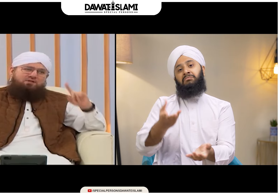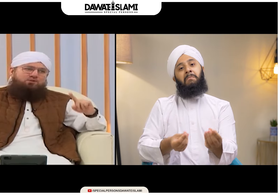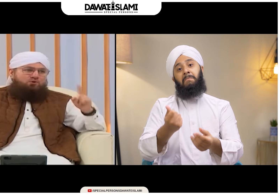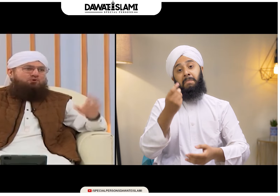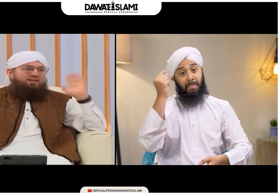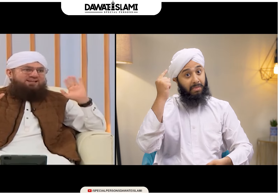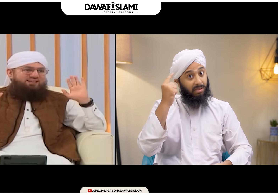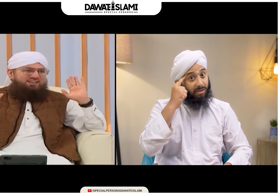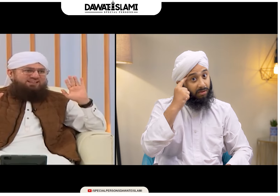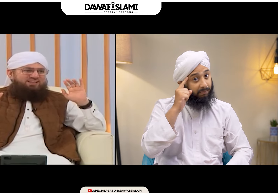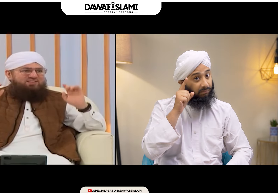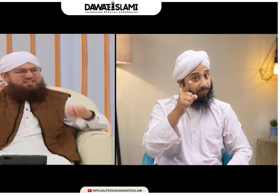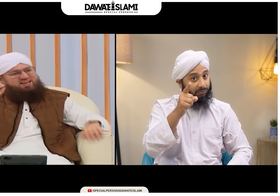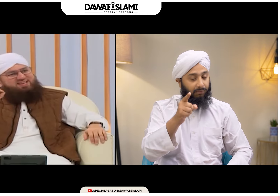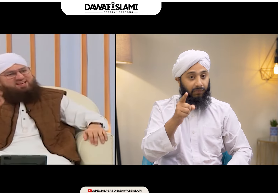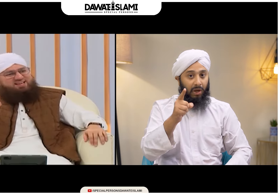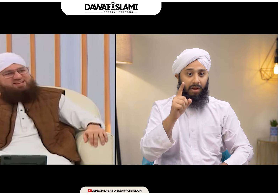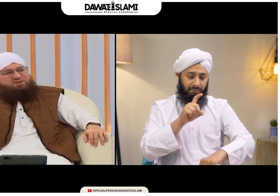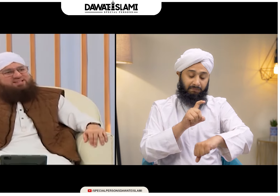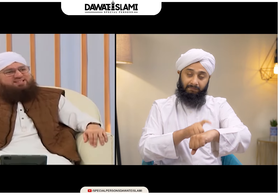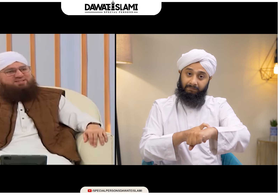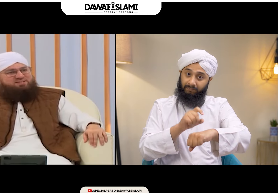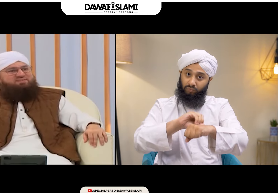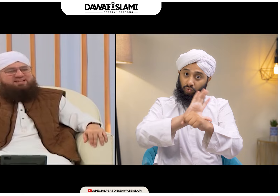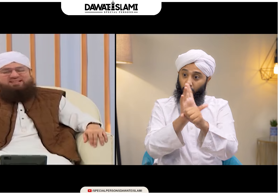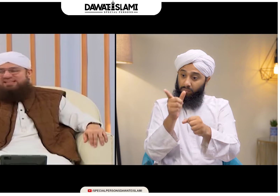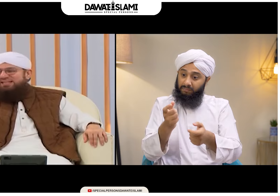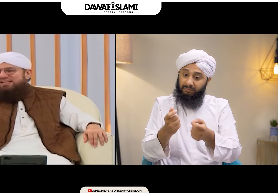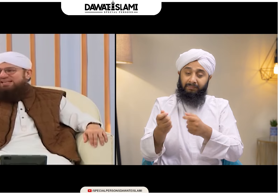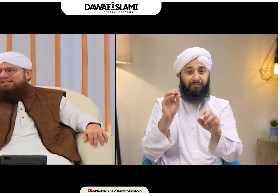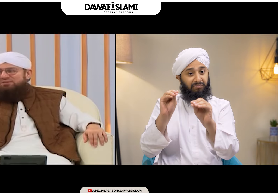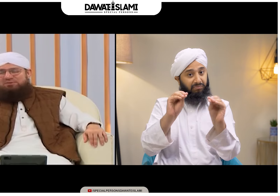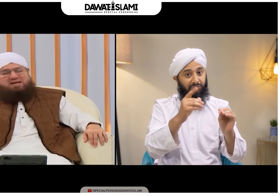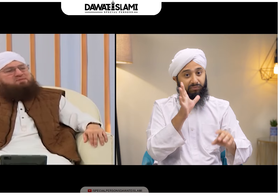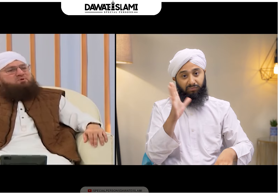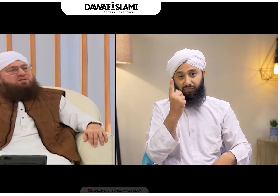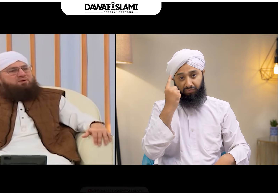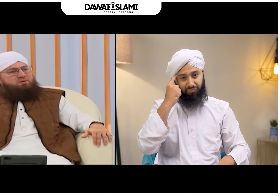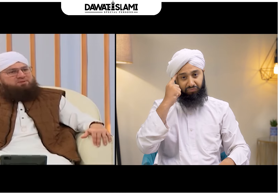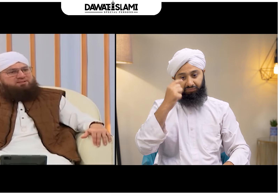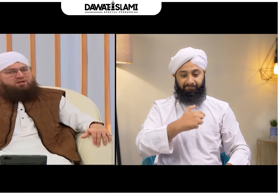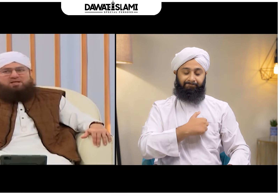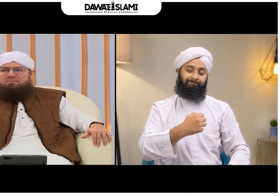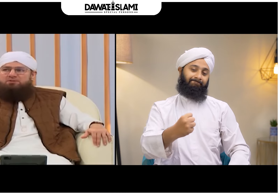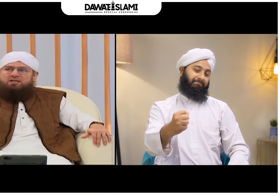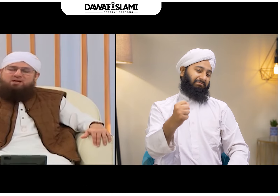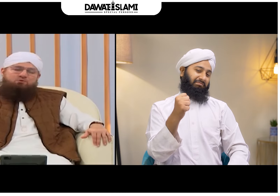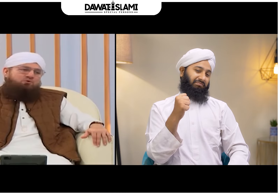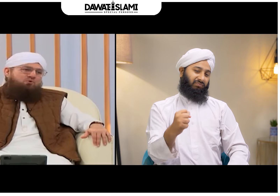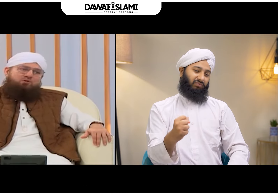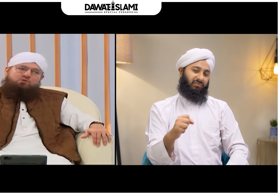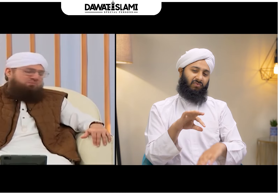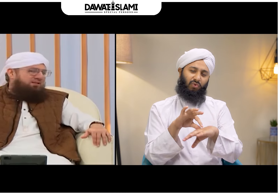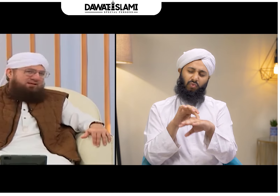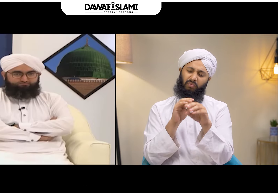کہا یہ وقت تجوری کھولنے کا ہے. تو یہ جو ہے نا چیز سمجھنے والی تھی کہ یار یہ تو ٹائم تھا مسلمانوں کی مدد کرنے کا. یعنی ماشاءاللہ کچھ